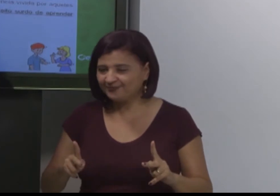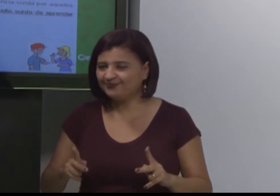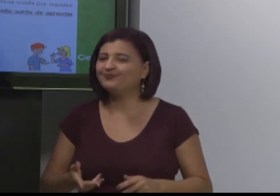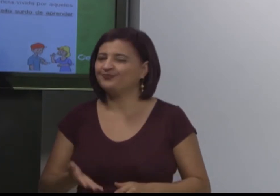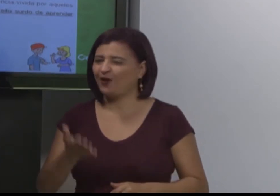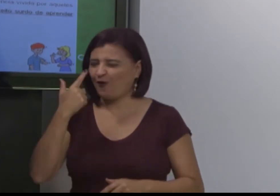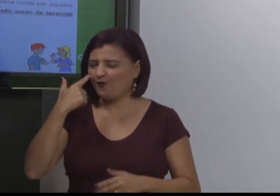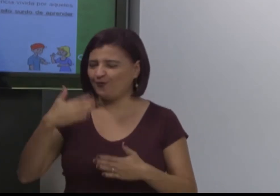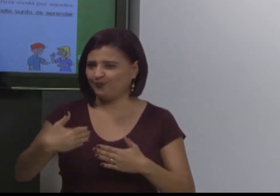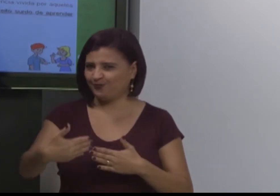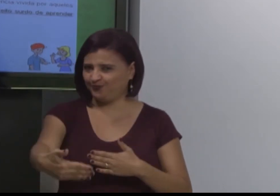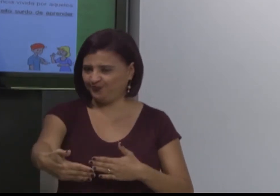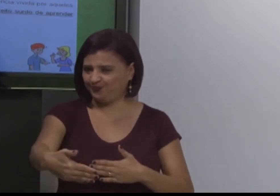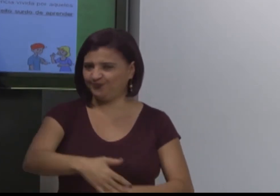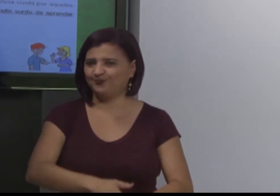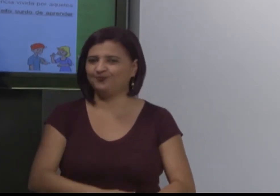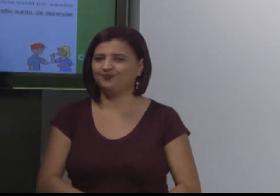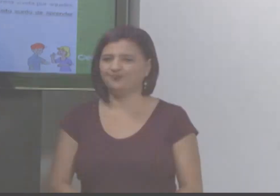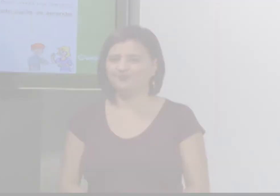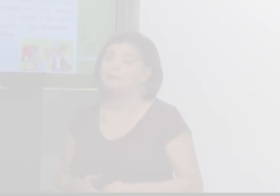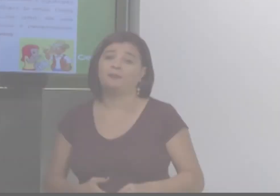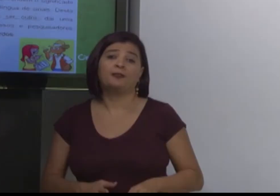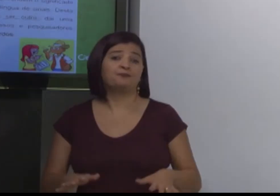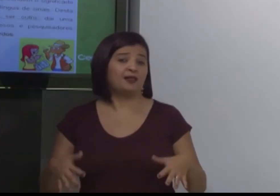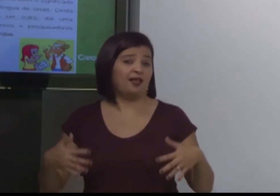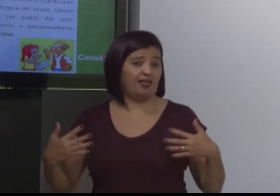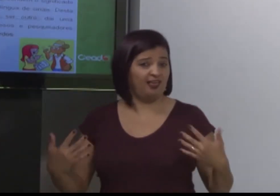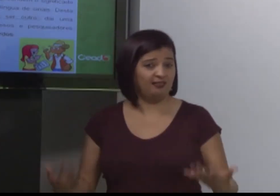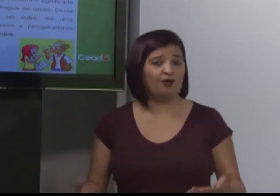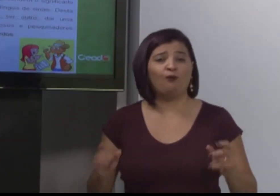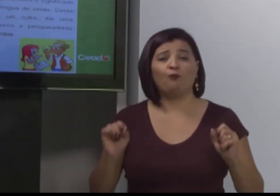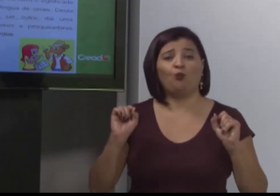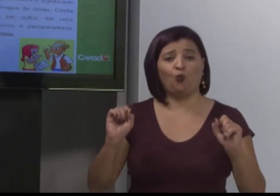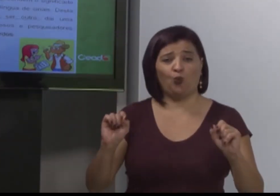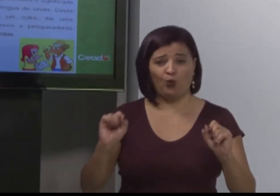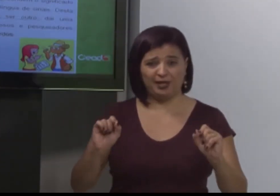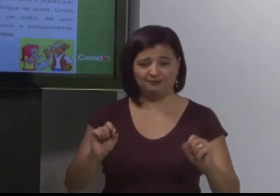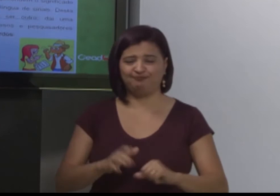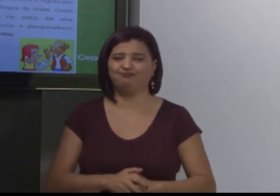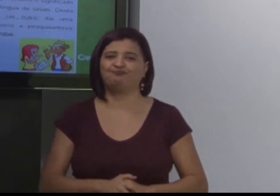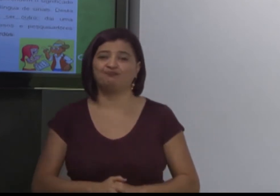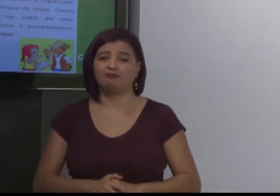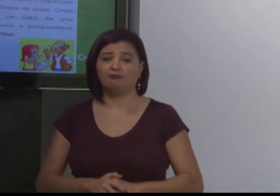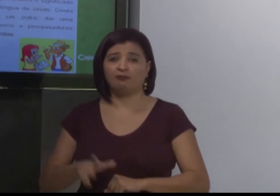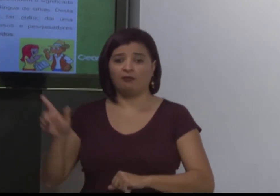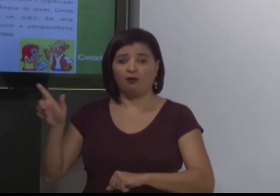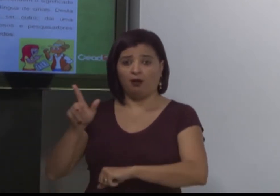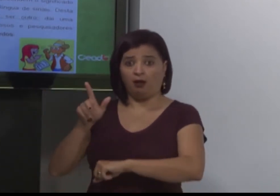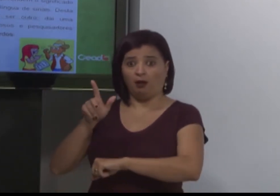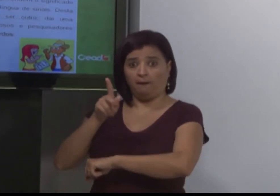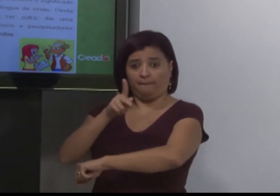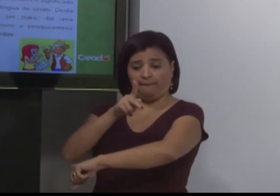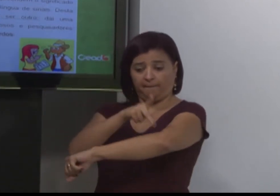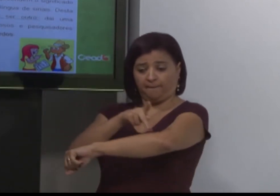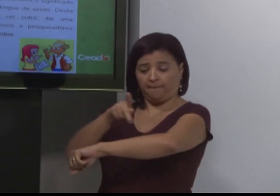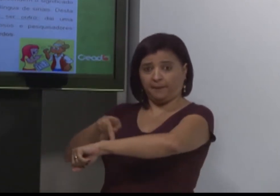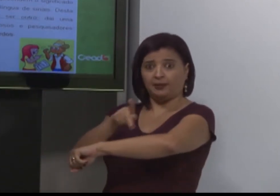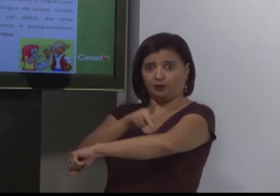Cada um tem uma forma de ensinar diferente. Eu sou diferente, a minha forma de ensinar é diferente. Vamos continuar.